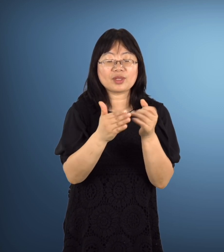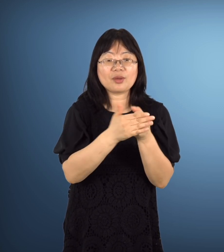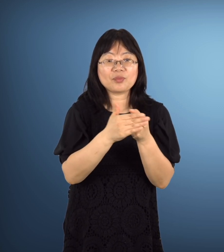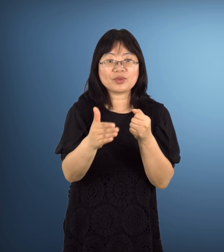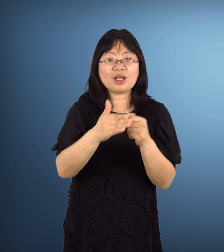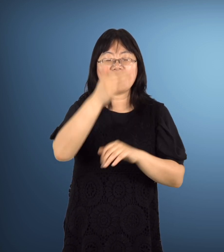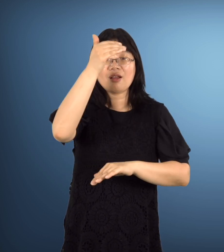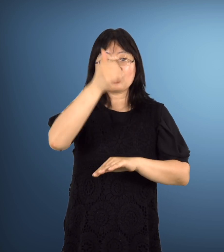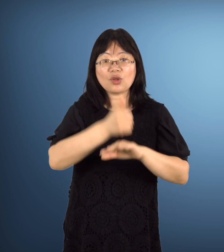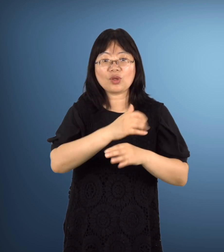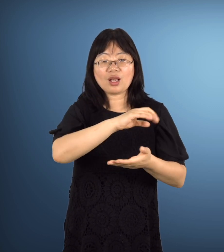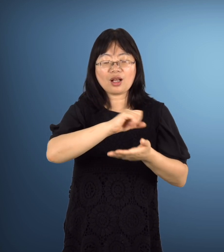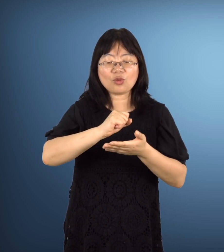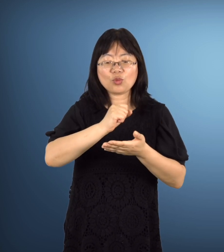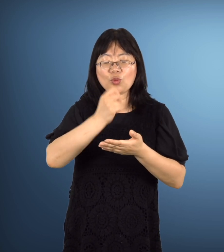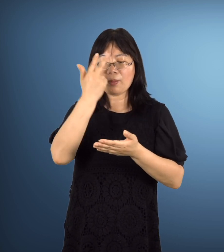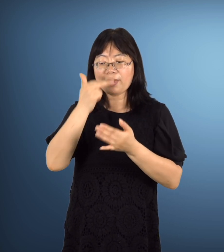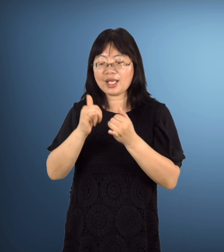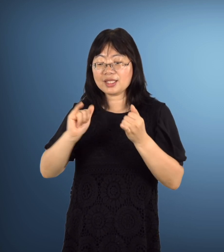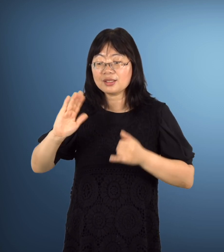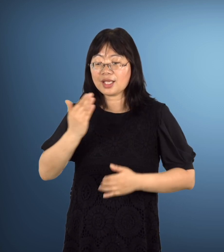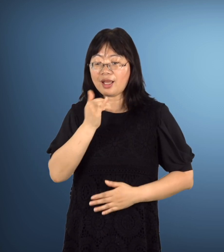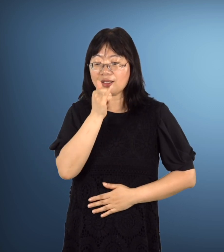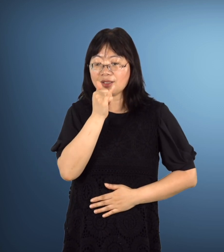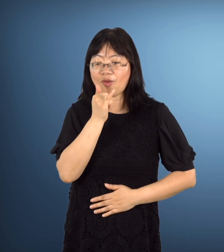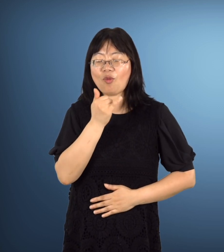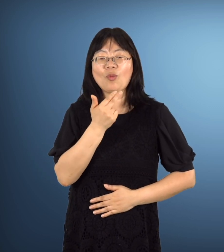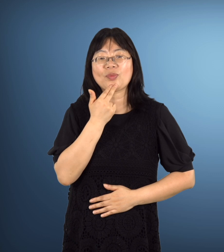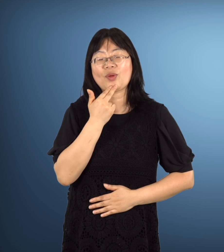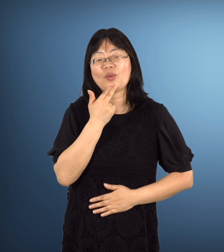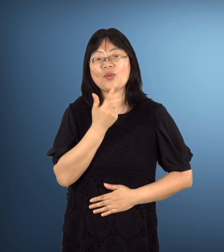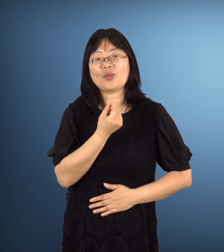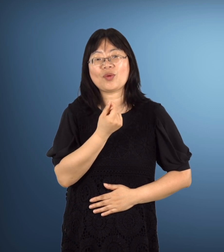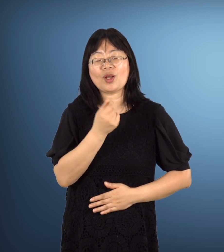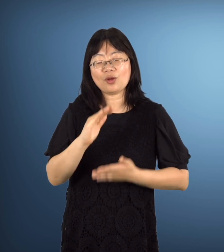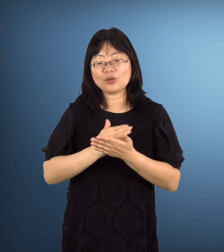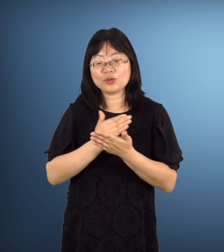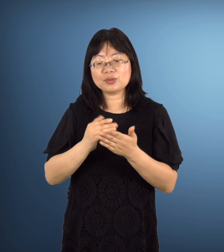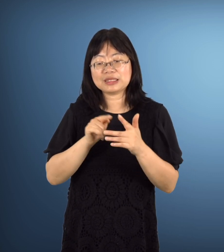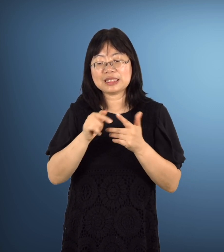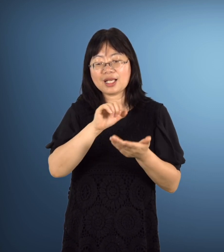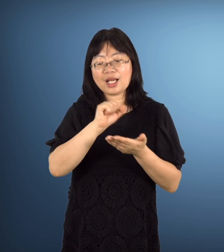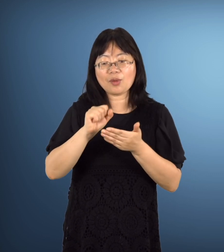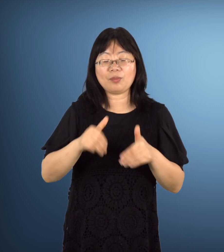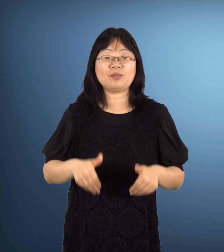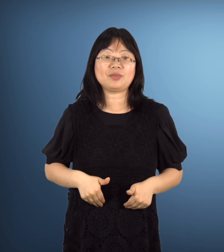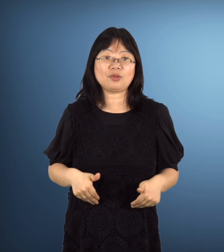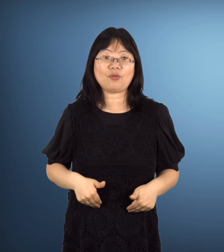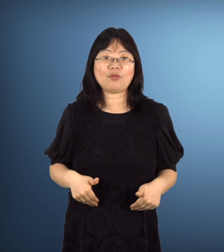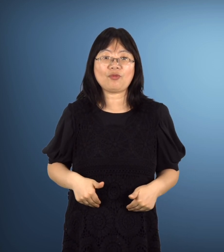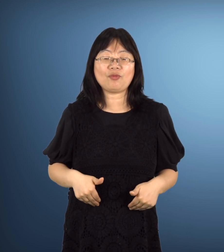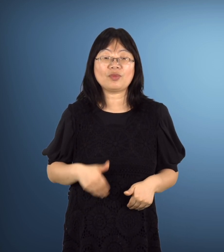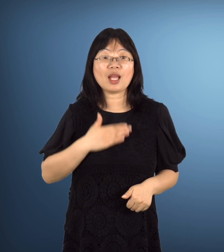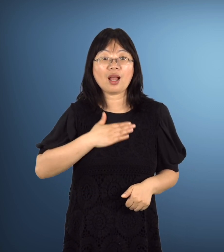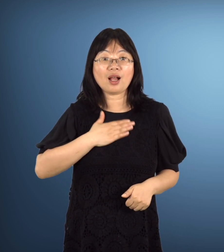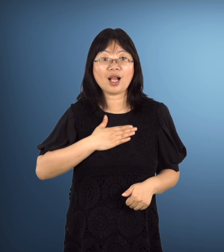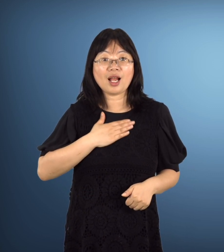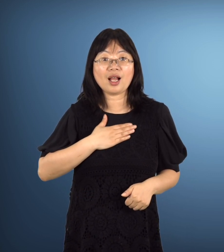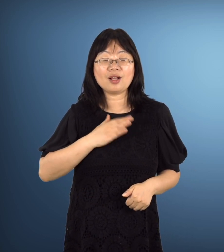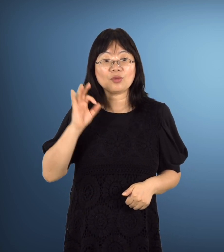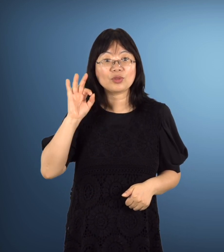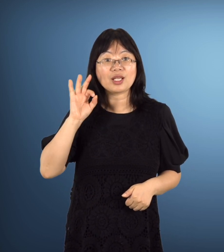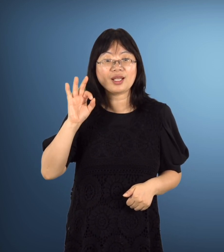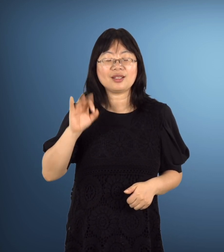그 결과로서 맹인이 된 것이 아니라는 말이에요. 그러니까 구분해서 이해를 가질 필요가 있습니다. 이해가 되죠,